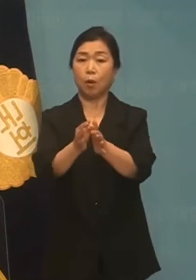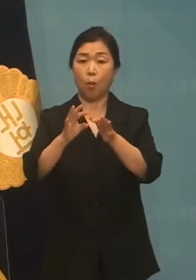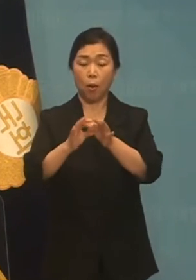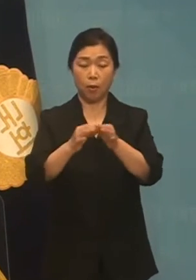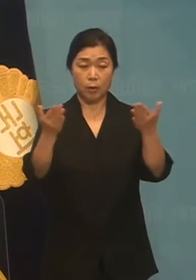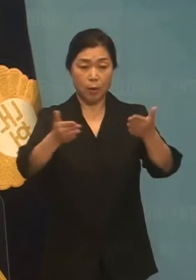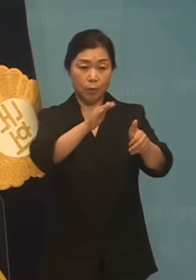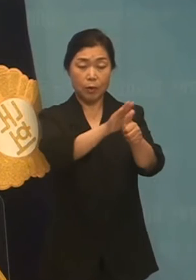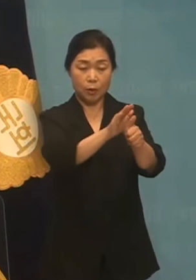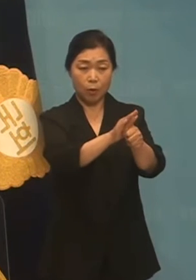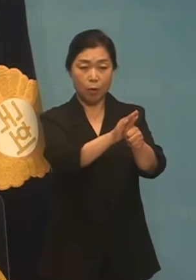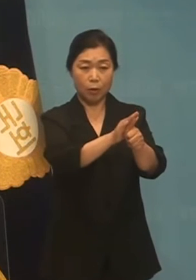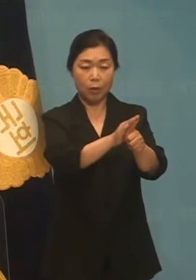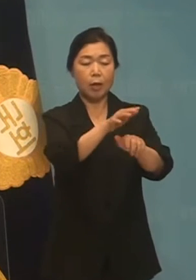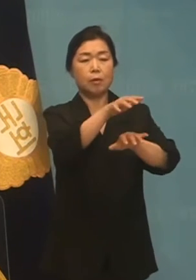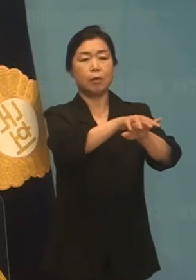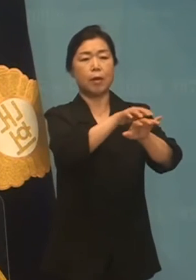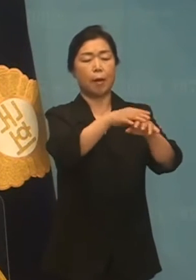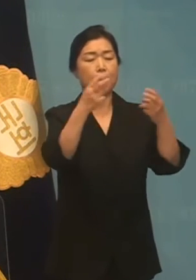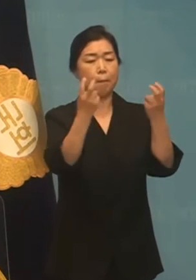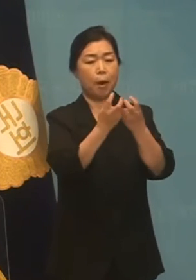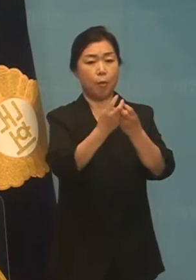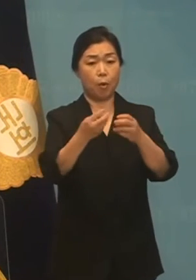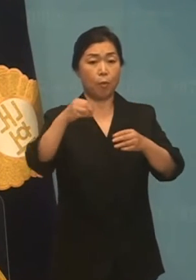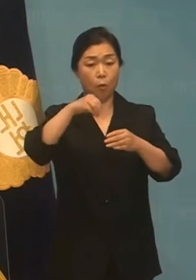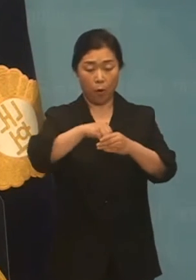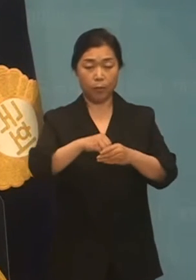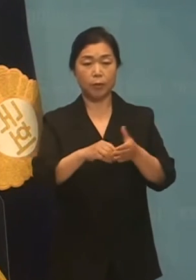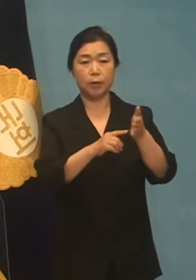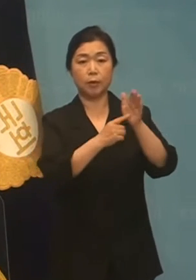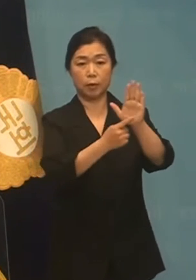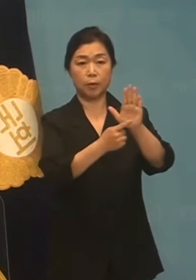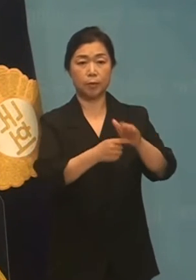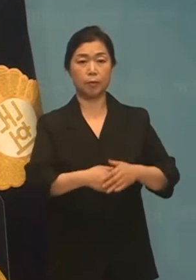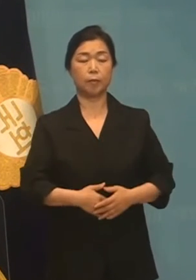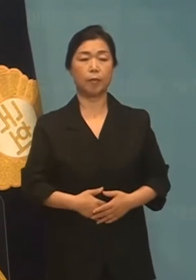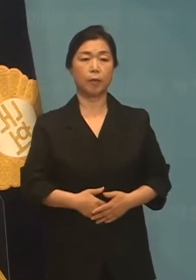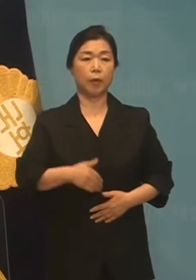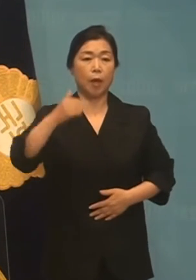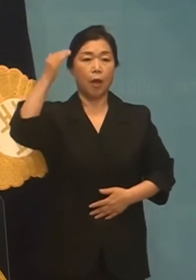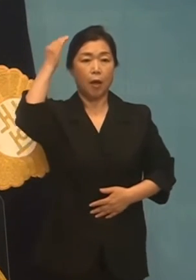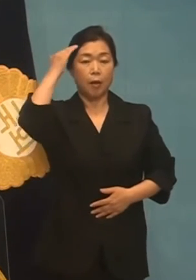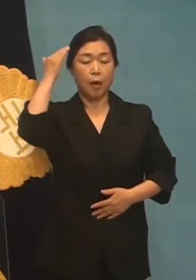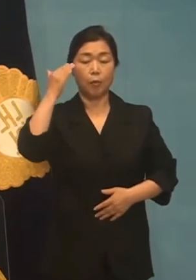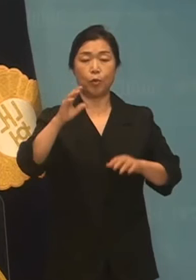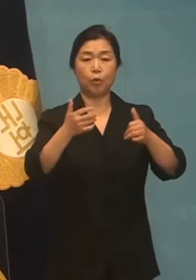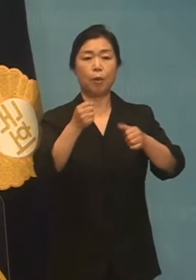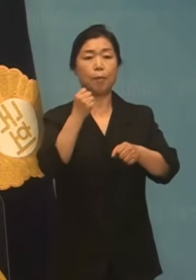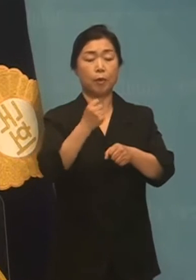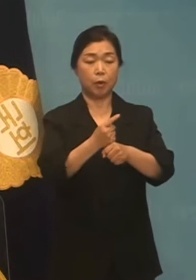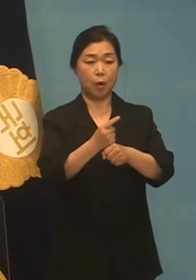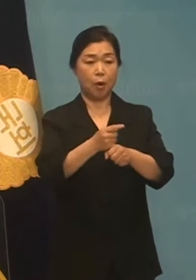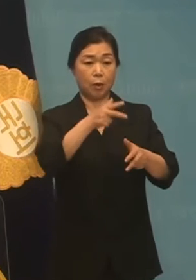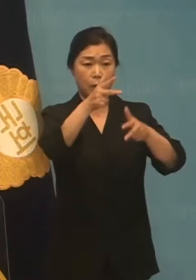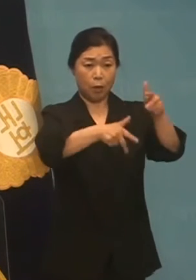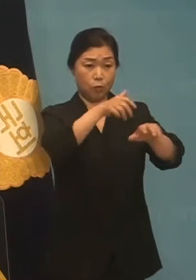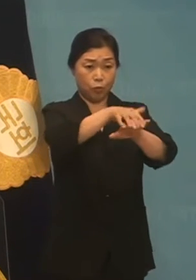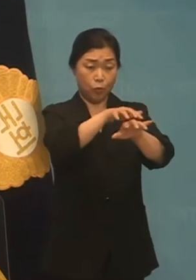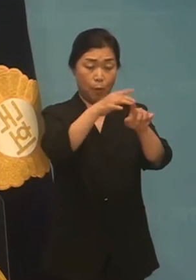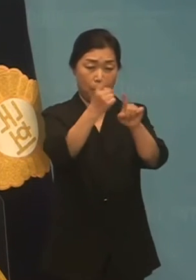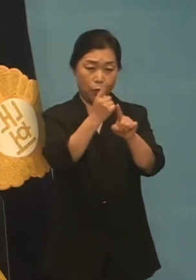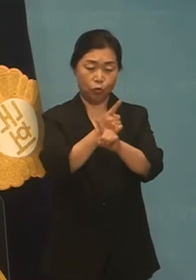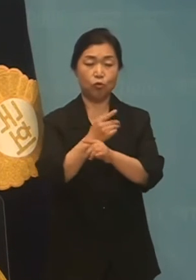사업 지원 등의 지원 체계와 방안을 담고 있습니다. 대한민국은 이미 산업구조 대전환이 진행되고